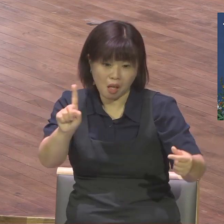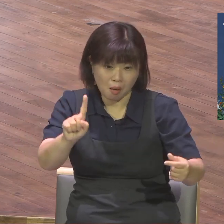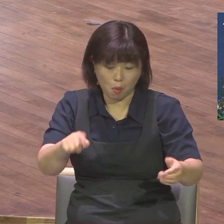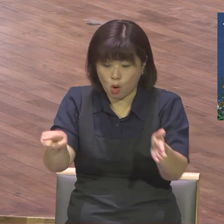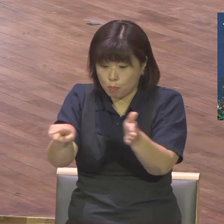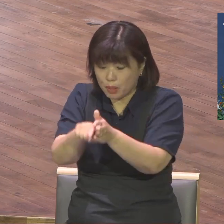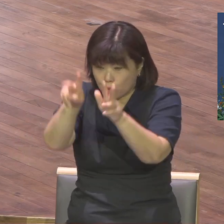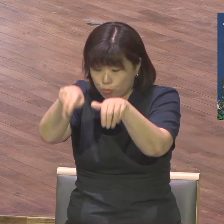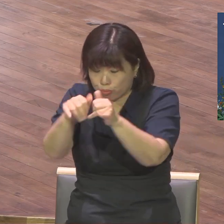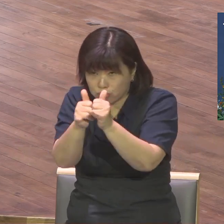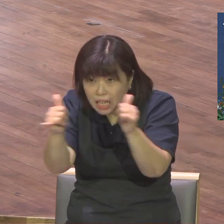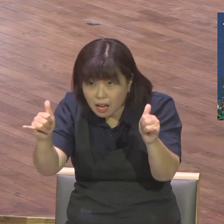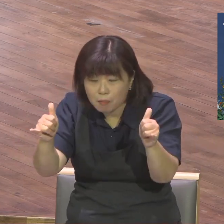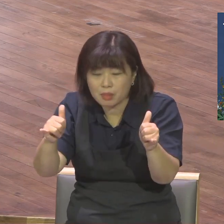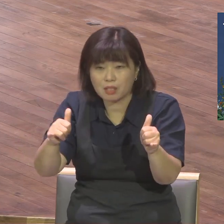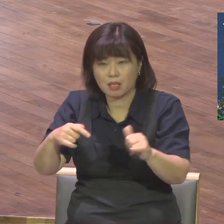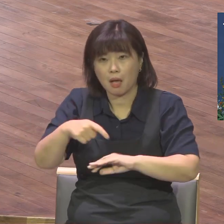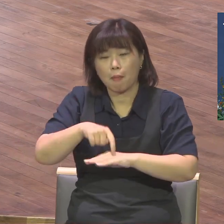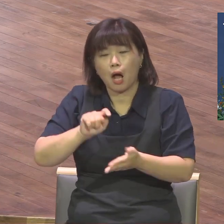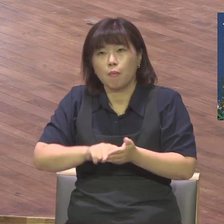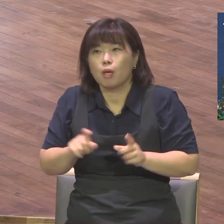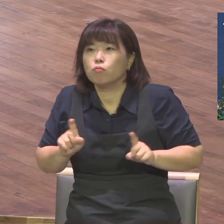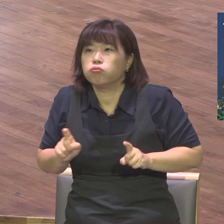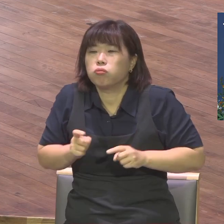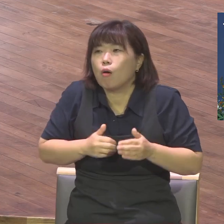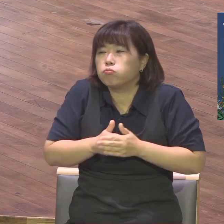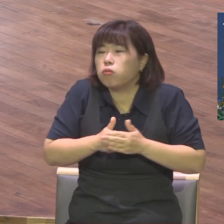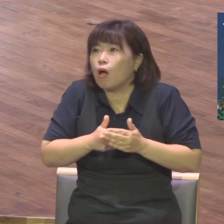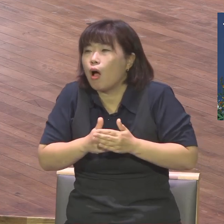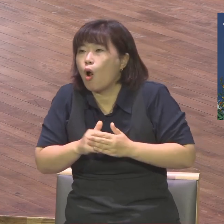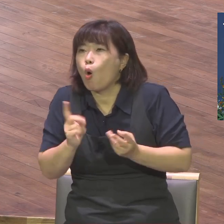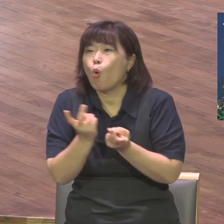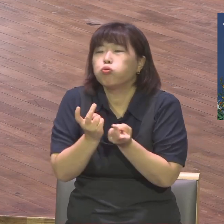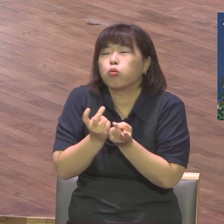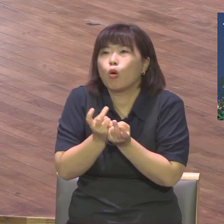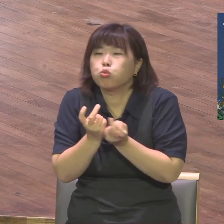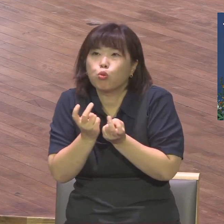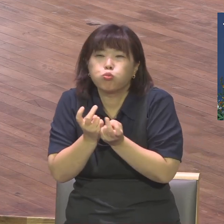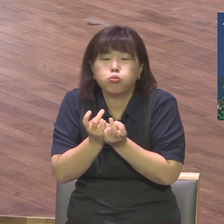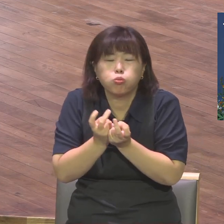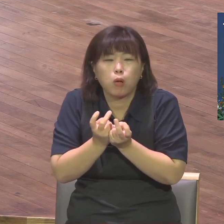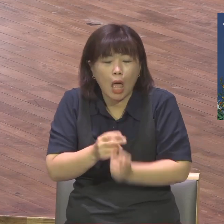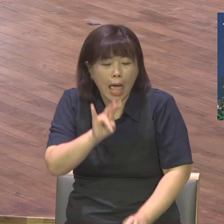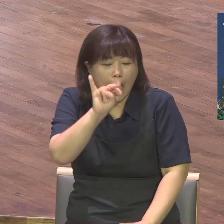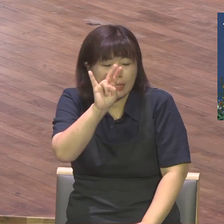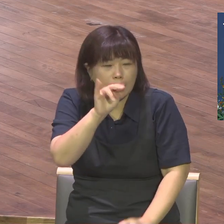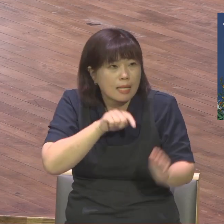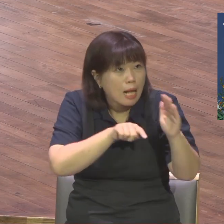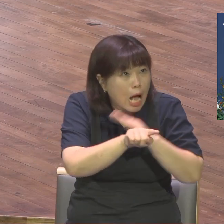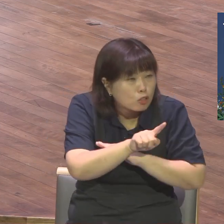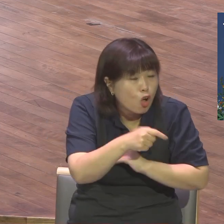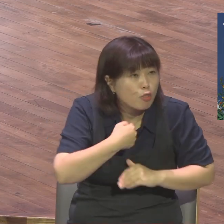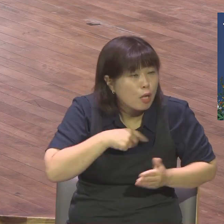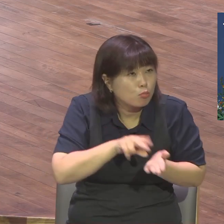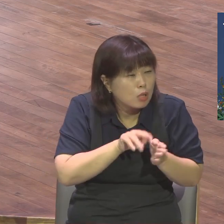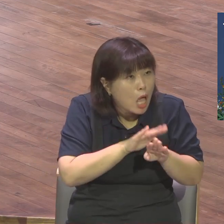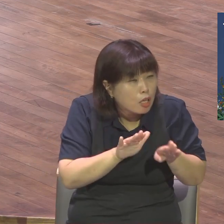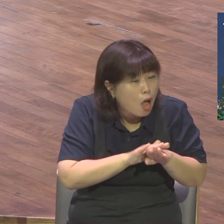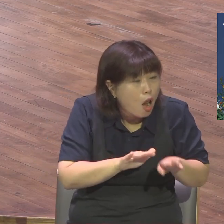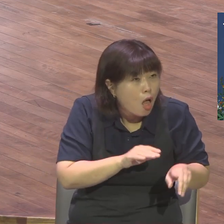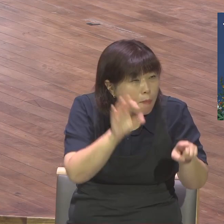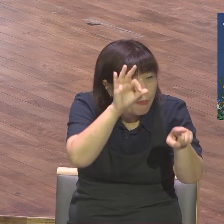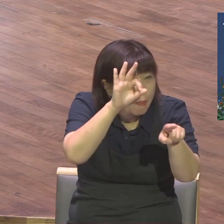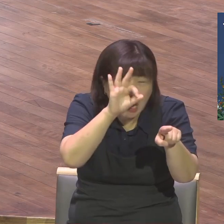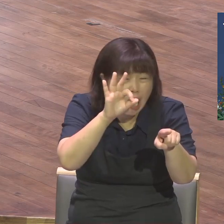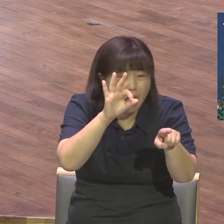이 교회도 가보고 저 교회도 가보고 뭐 SNS 들어보고 답이 안 나. 본인